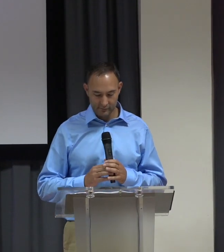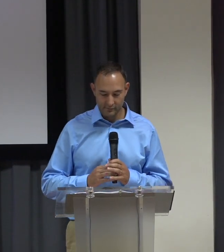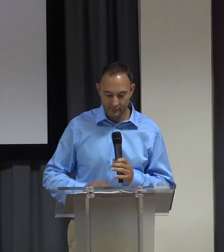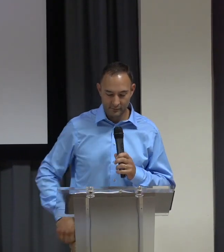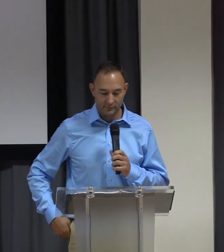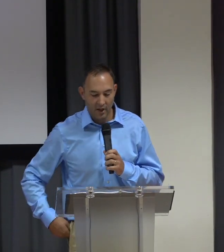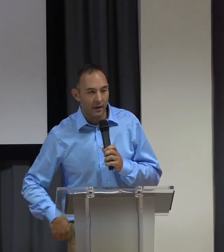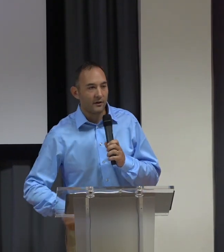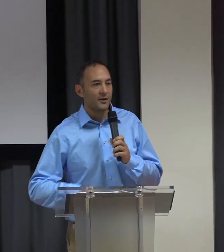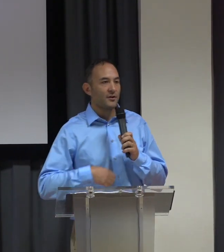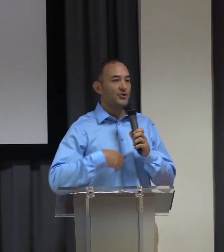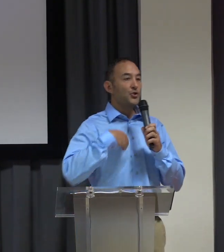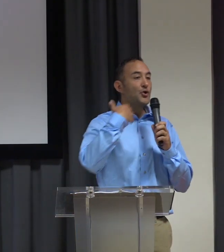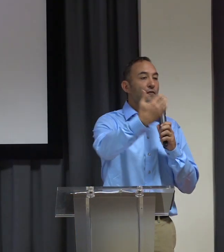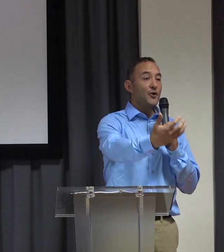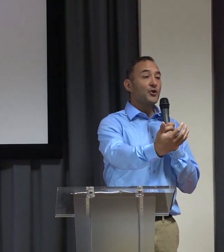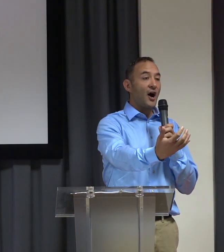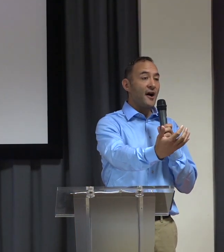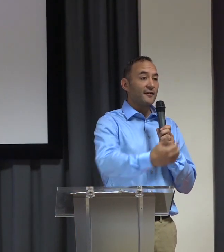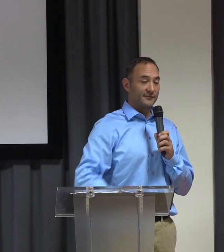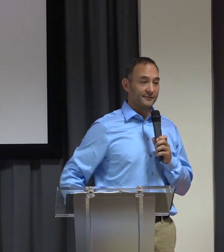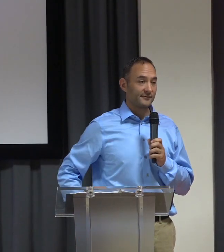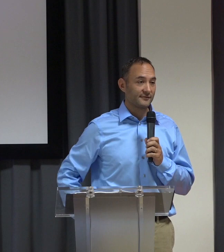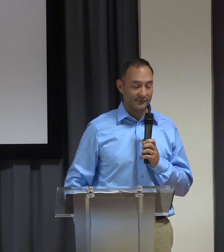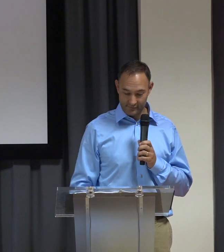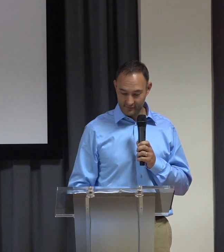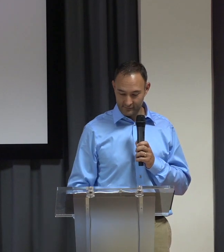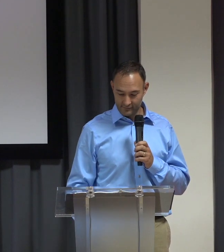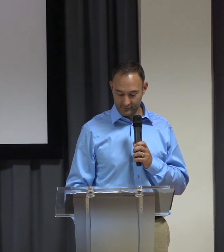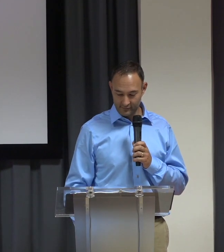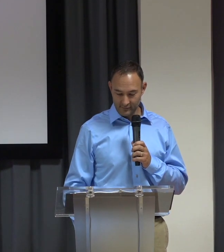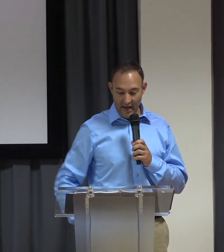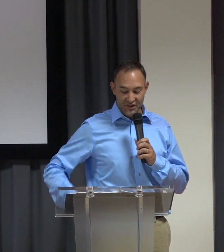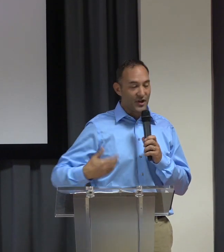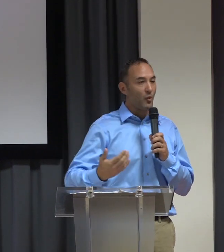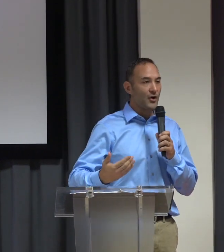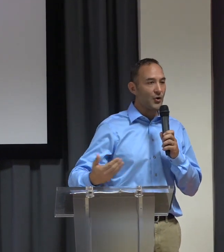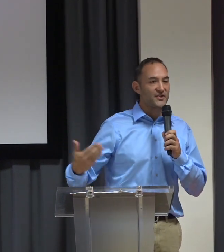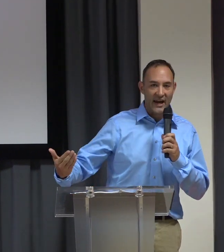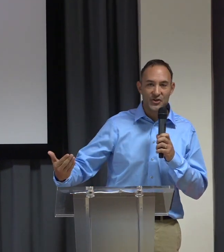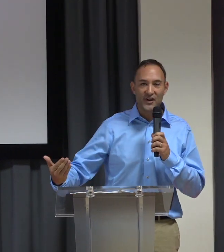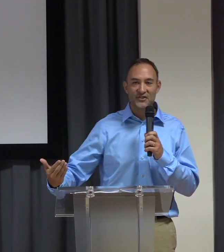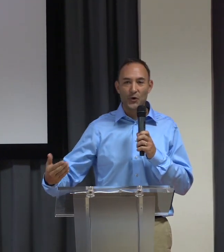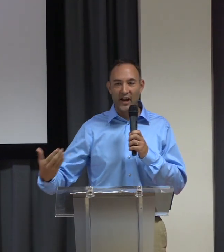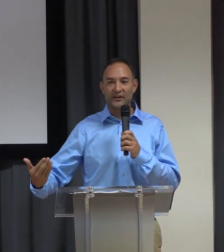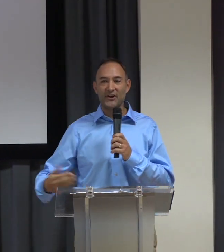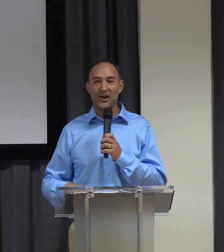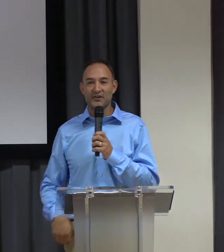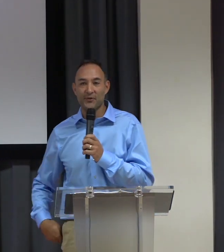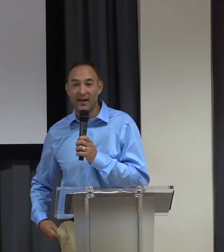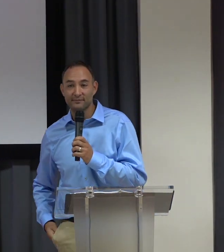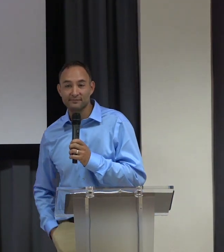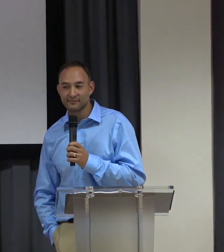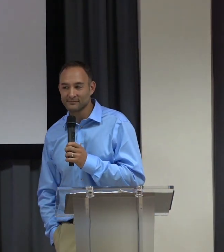être une menace. Do you view God Est-ce que vous voyez Dieu as someone who is dangerous or likely to